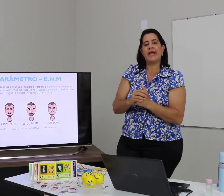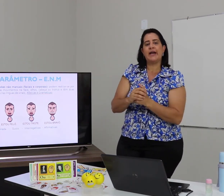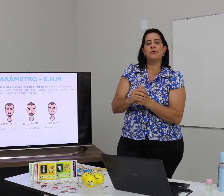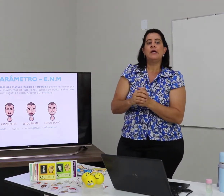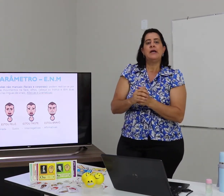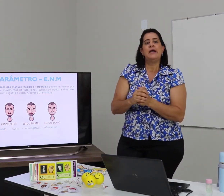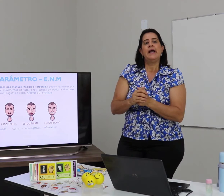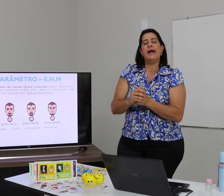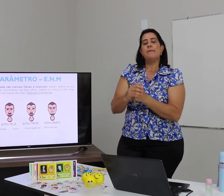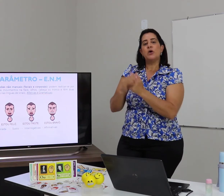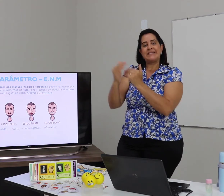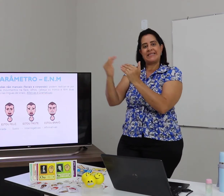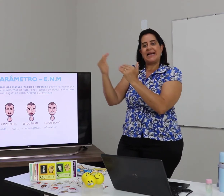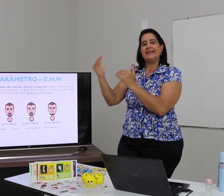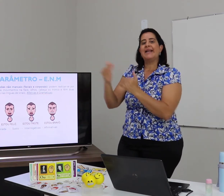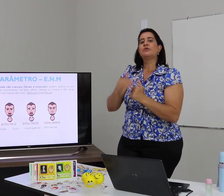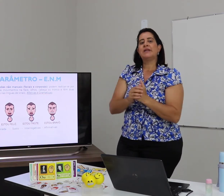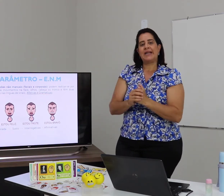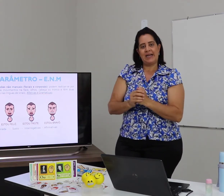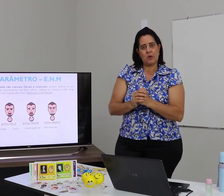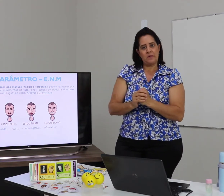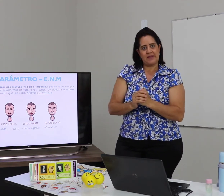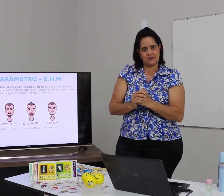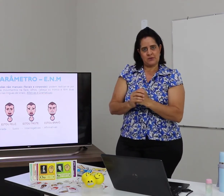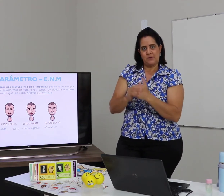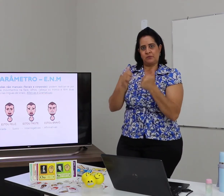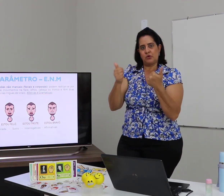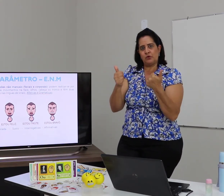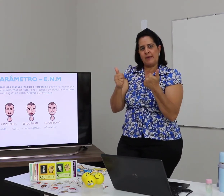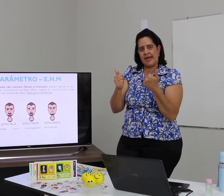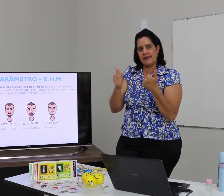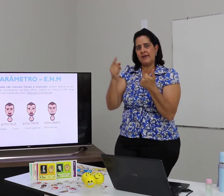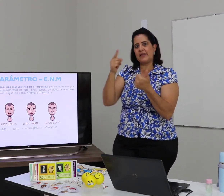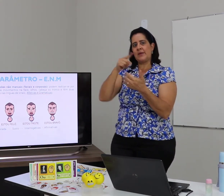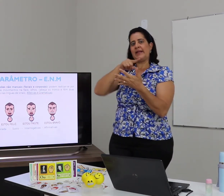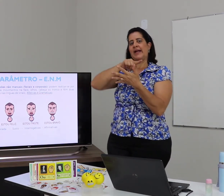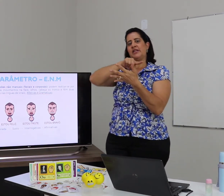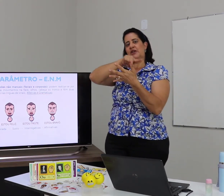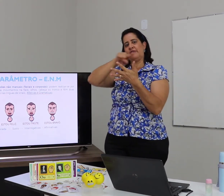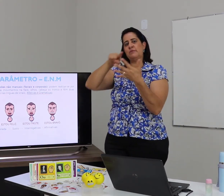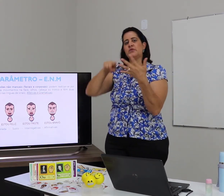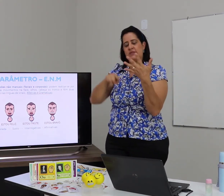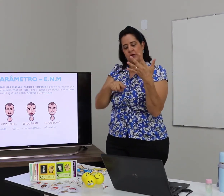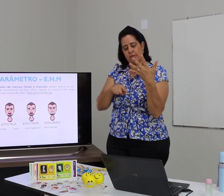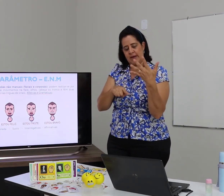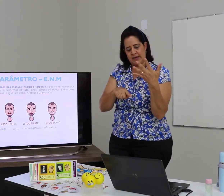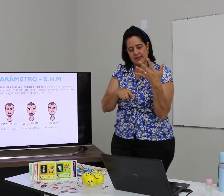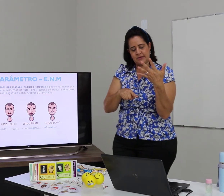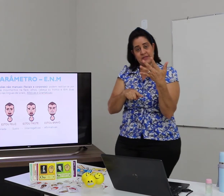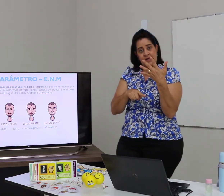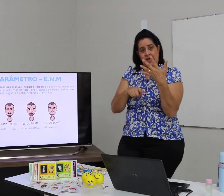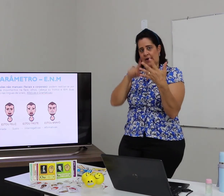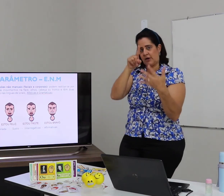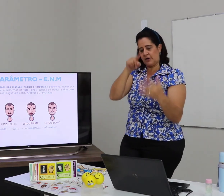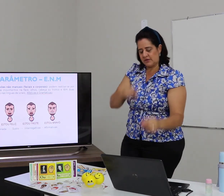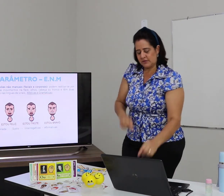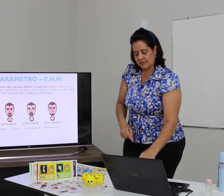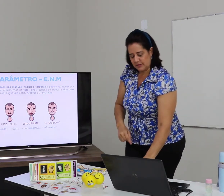quero mostrar dentro daquele contexto. Tudo bem? Então até aqui já vimos os 5 parâmetros, agora nós vamos fazer uma